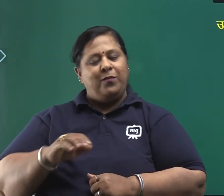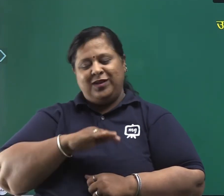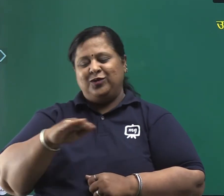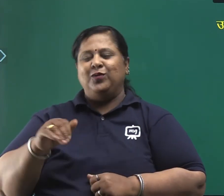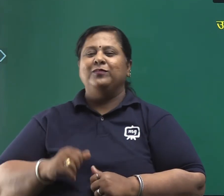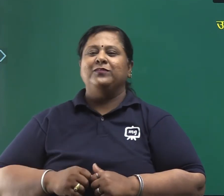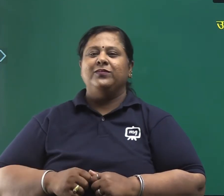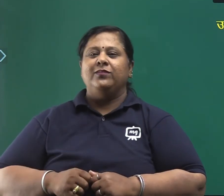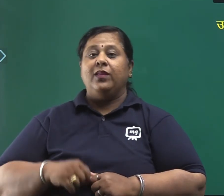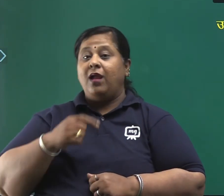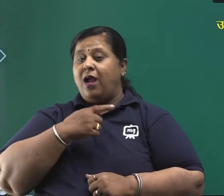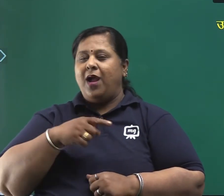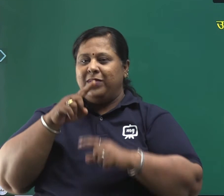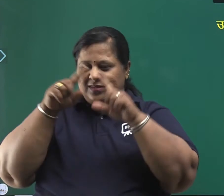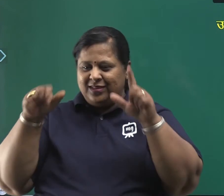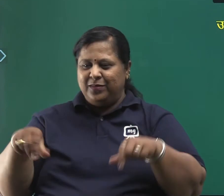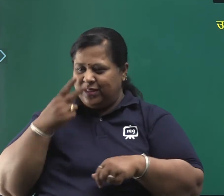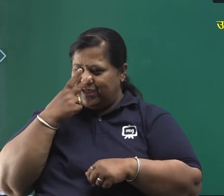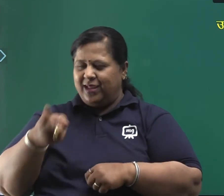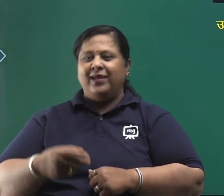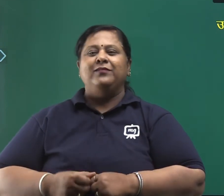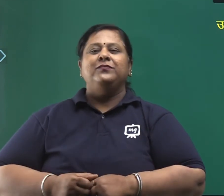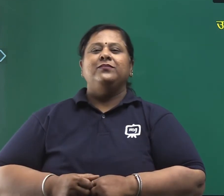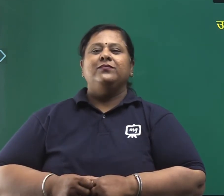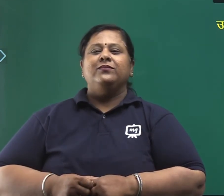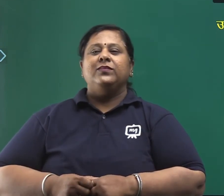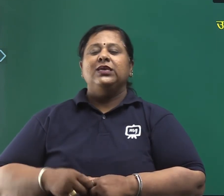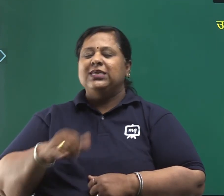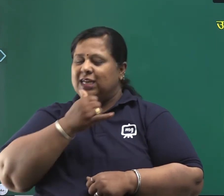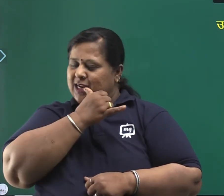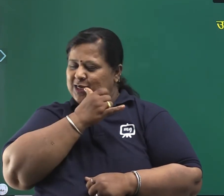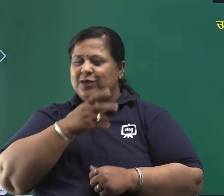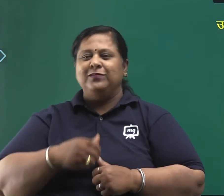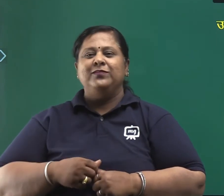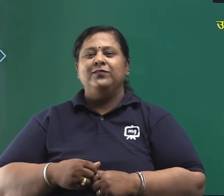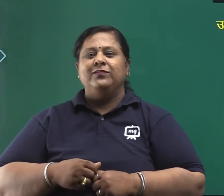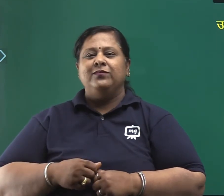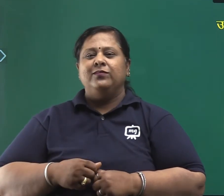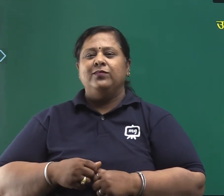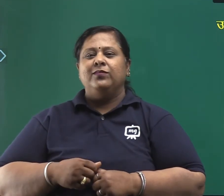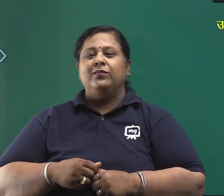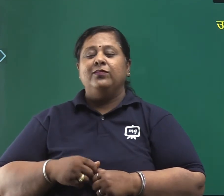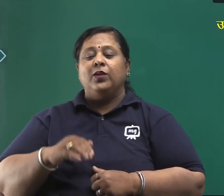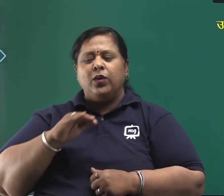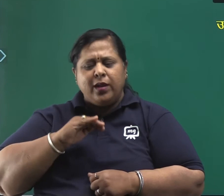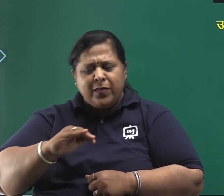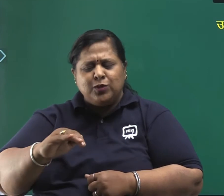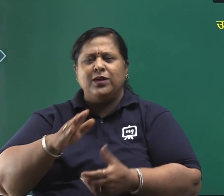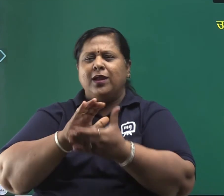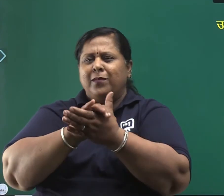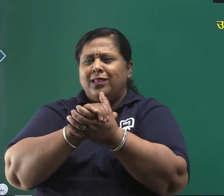बच्चों, आप इस चित्र में देख रहे हैं श्री कृष्ण और उनके बचपन के